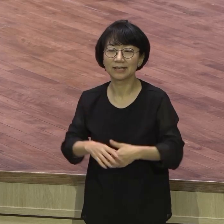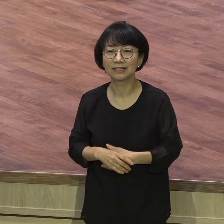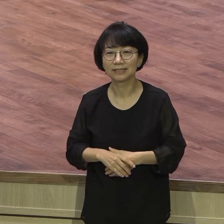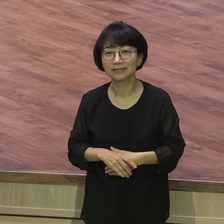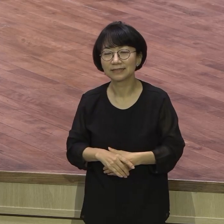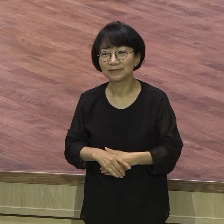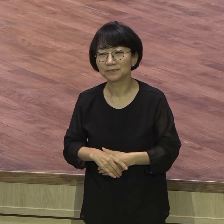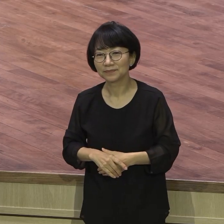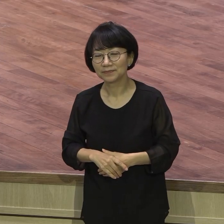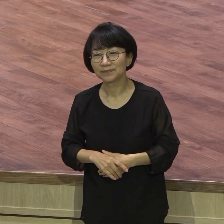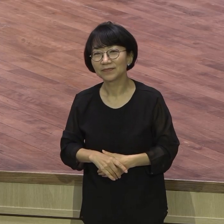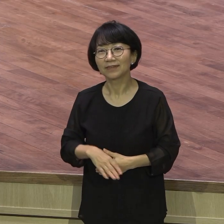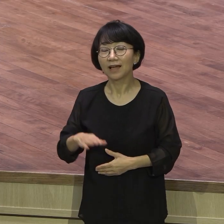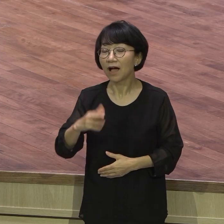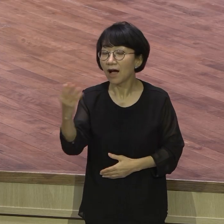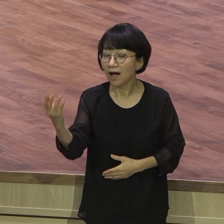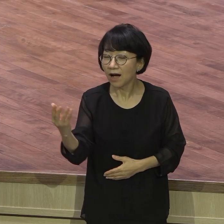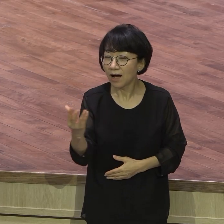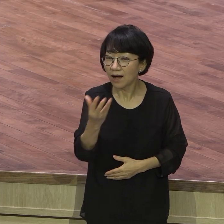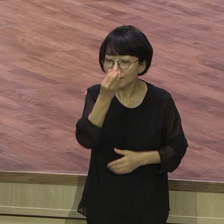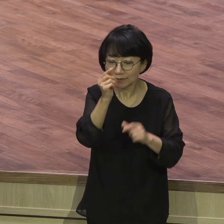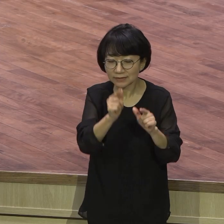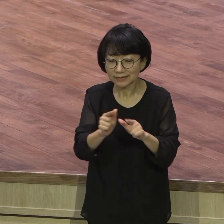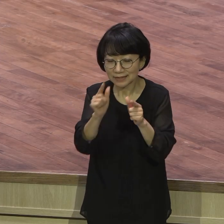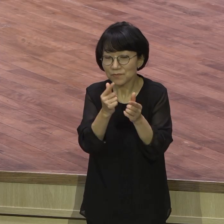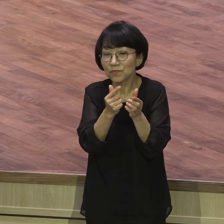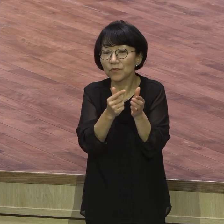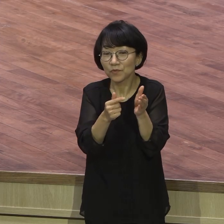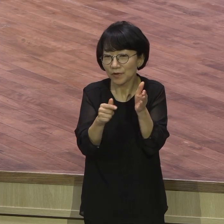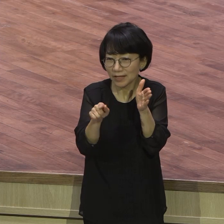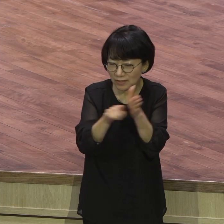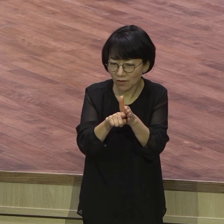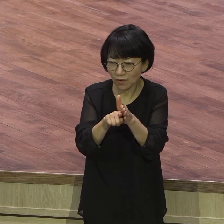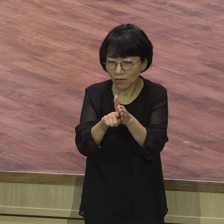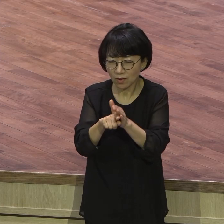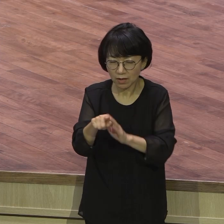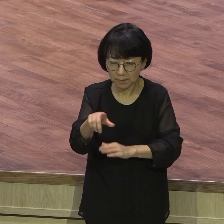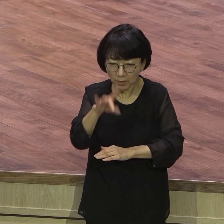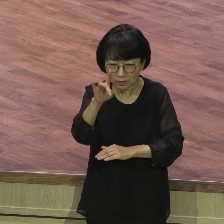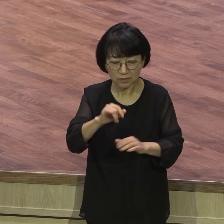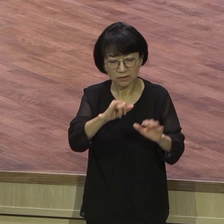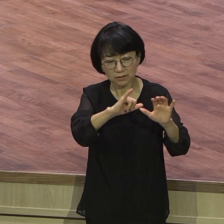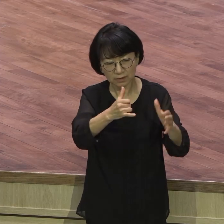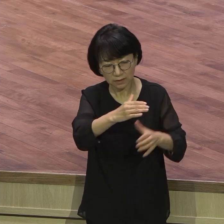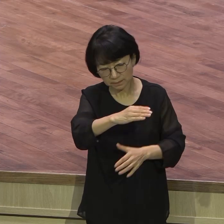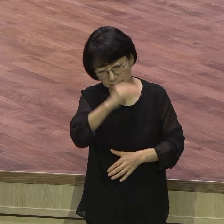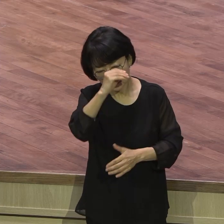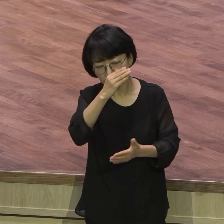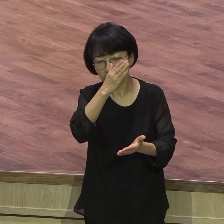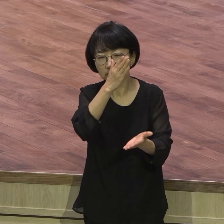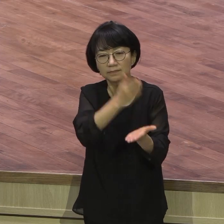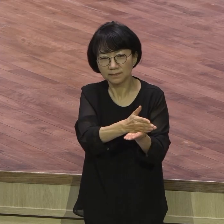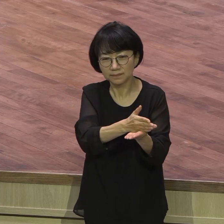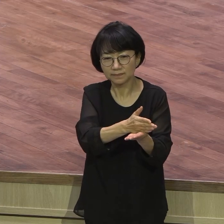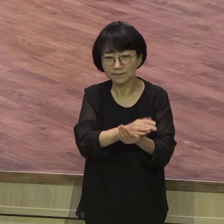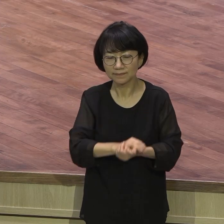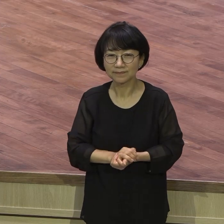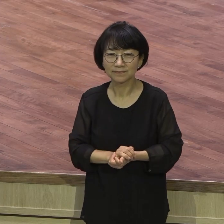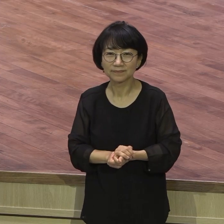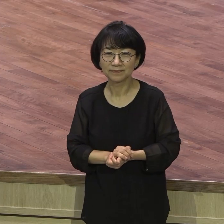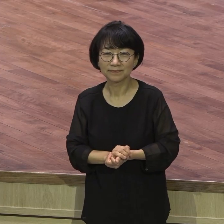거룩한 삶을 살기 위해서 기본적으로 이 세대를 본받지 말라 이